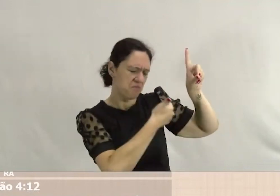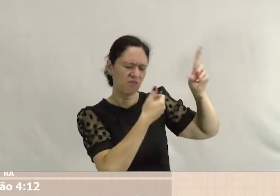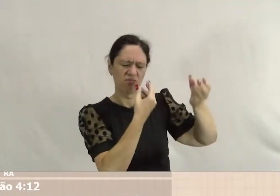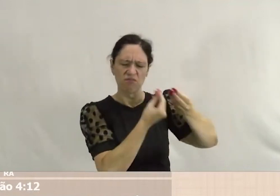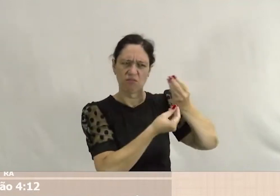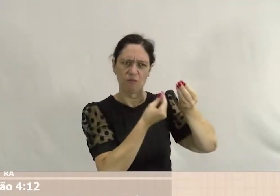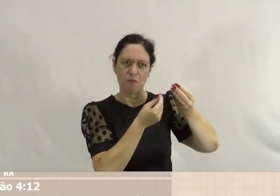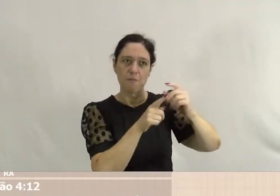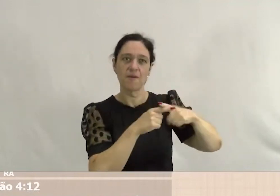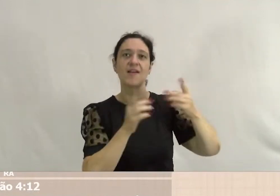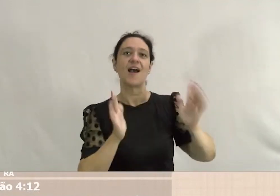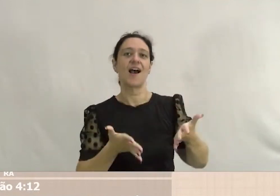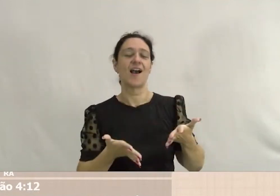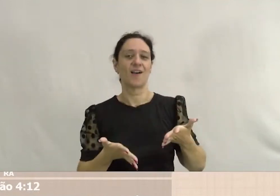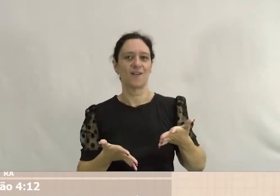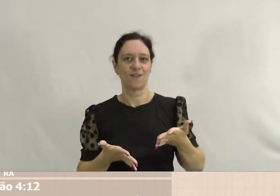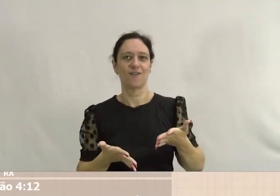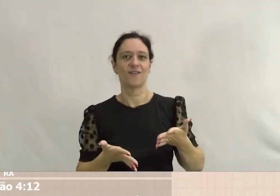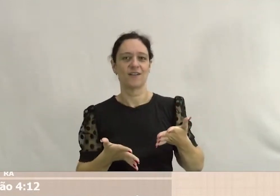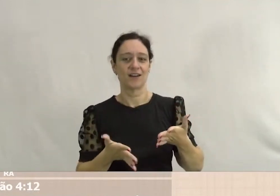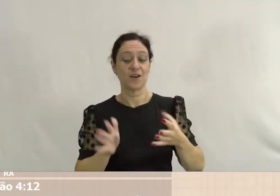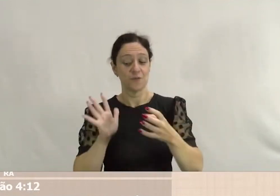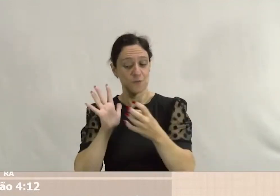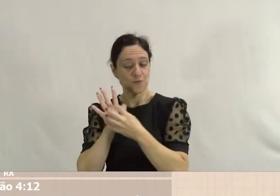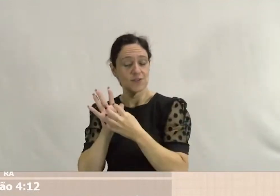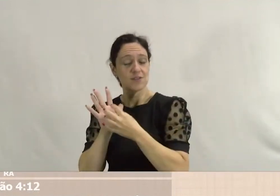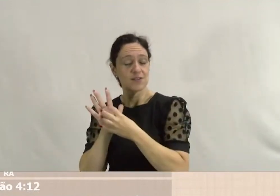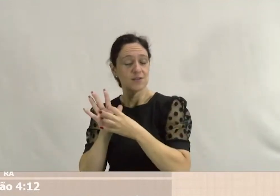Agora, o logo dessa conferência.